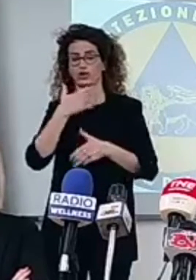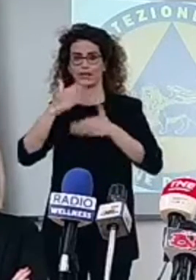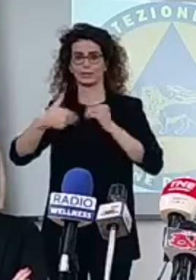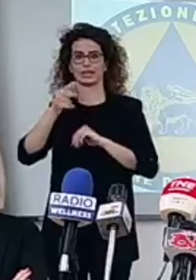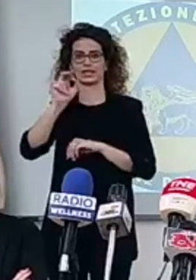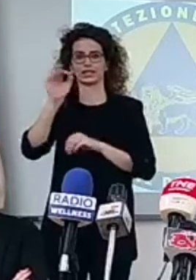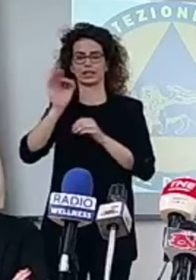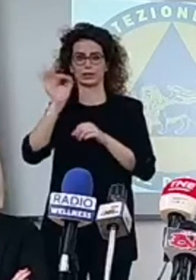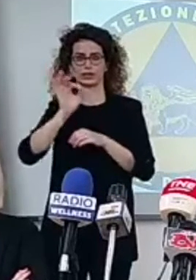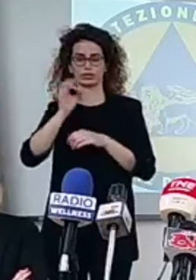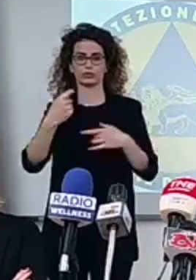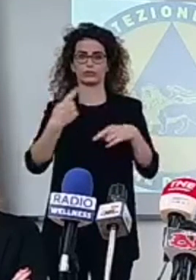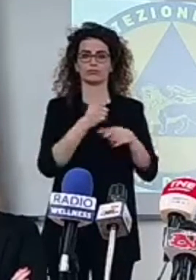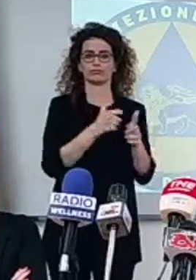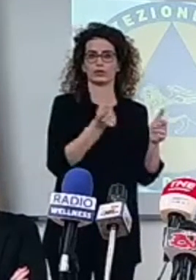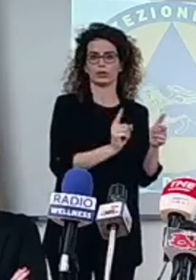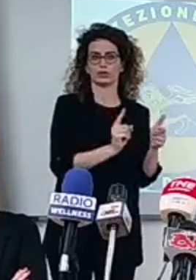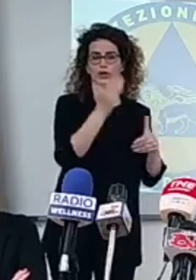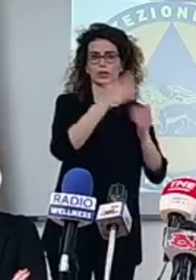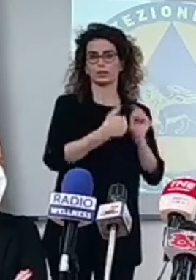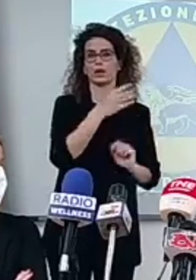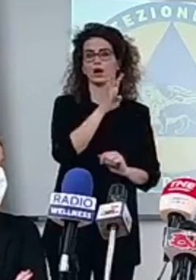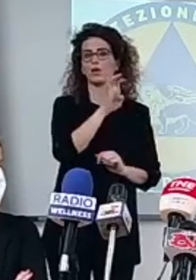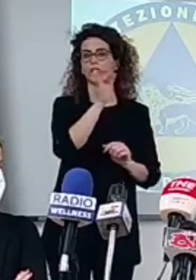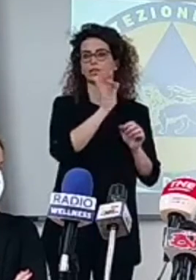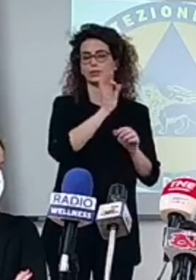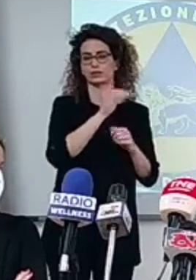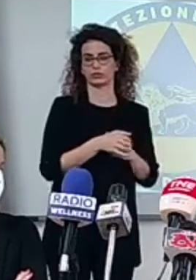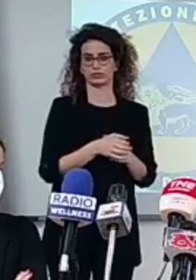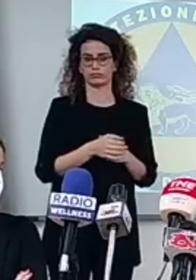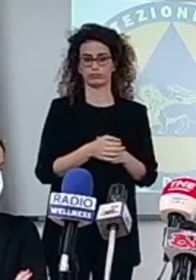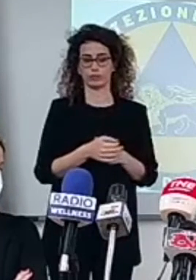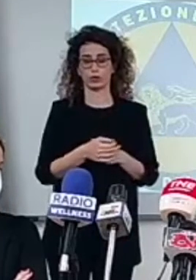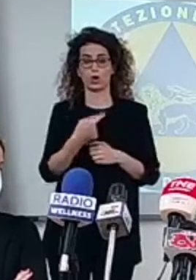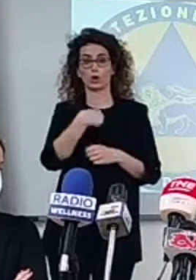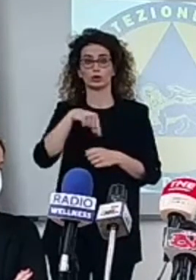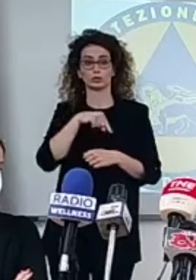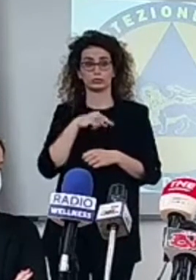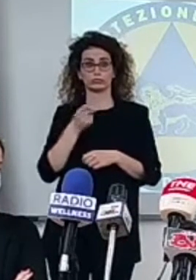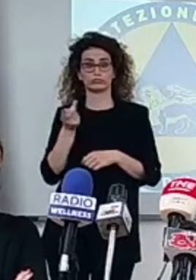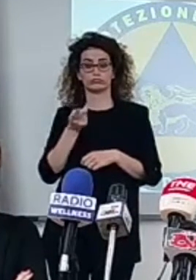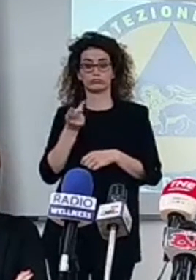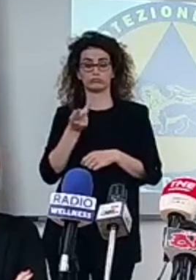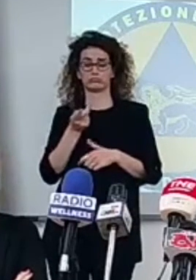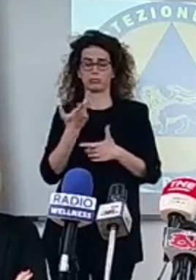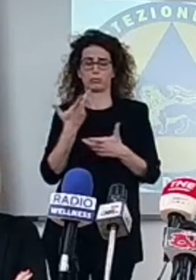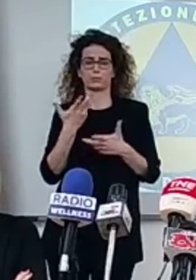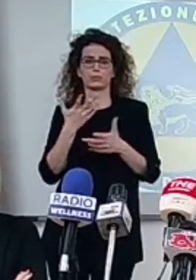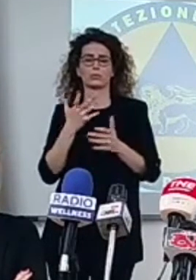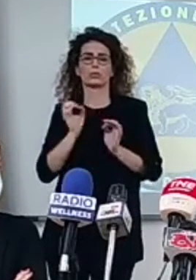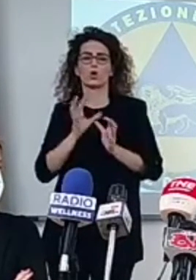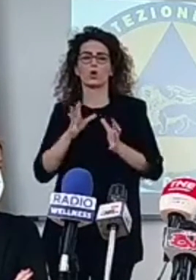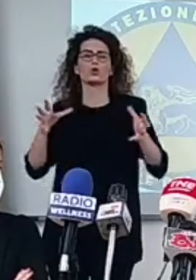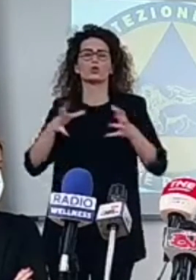da 7 giugno il veneto sarà zona bianca noi abbiamo dati di pienissima zona bianca